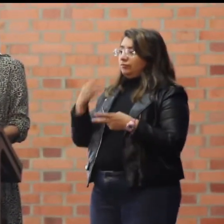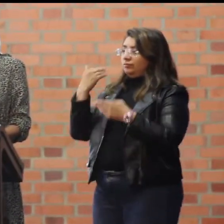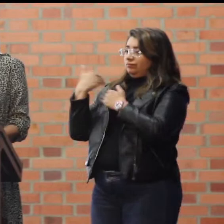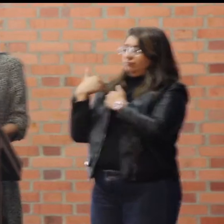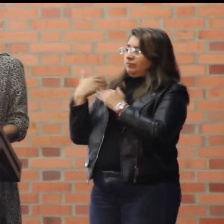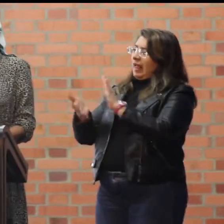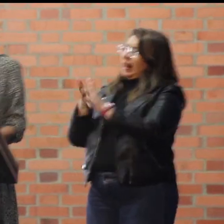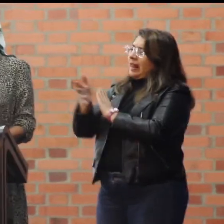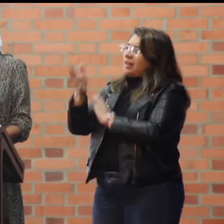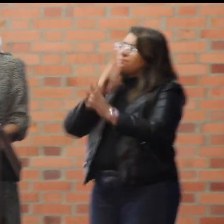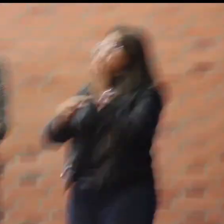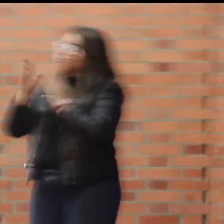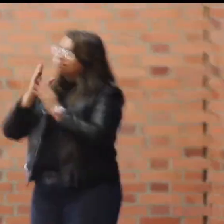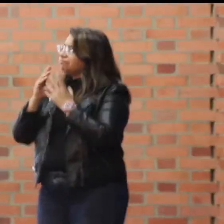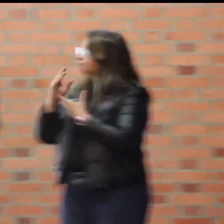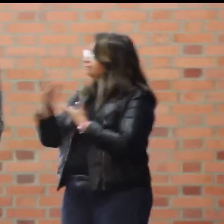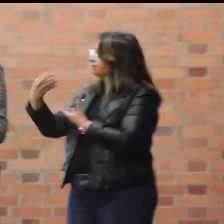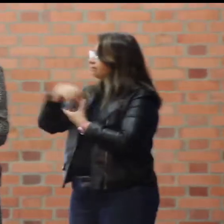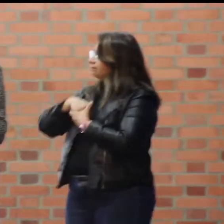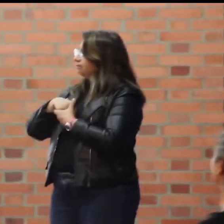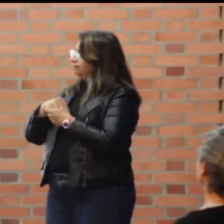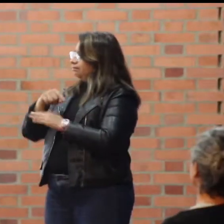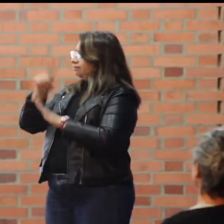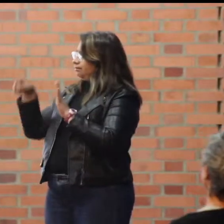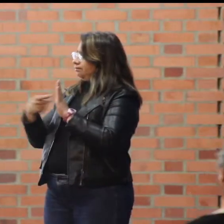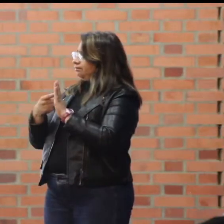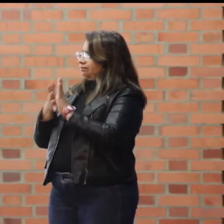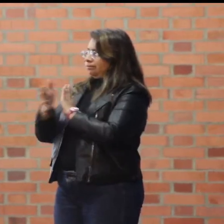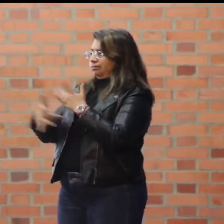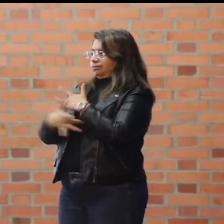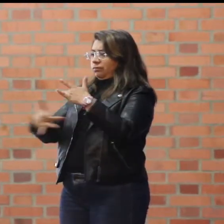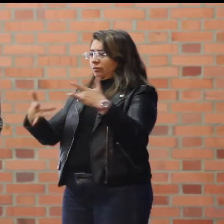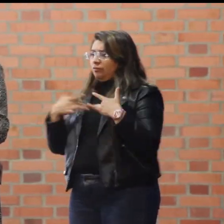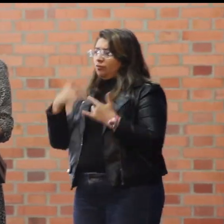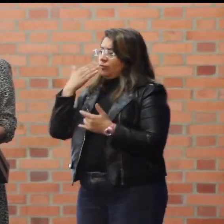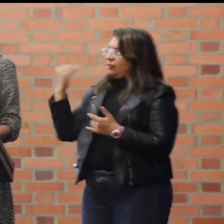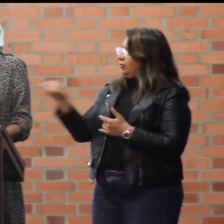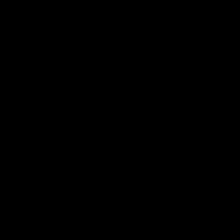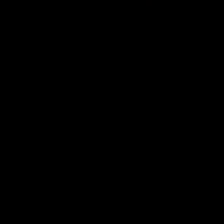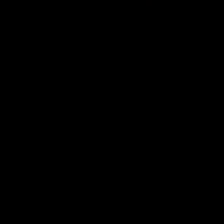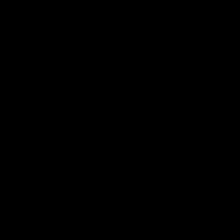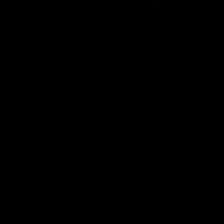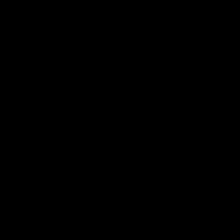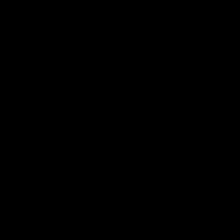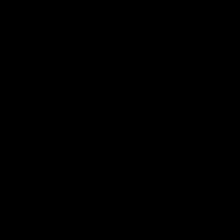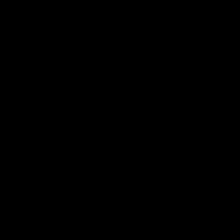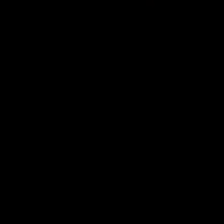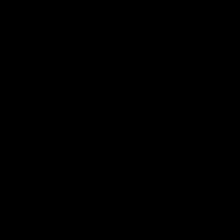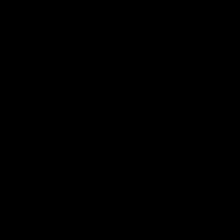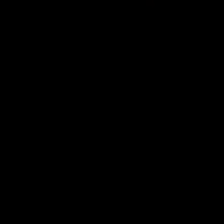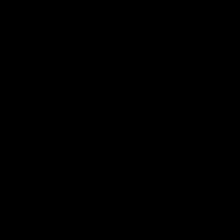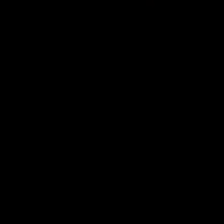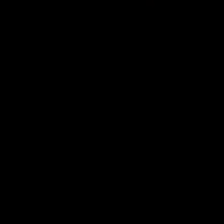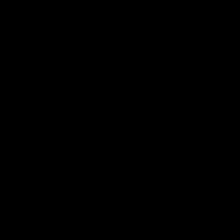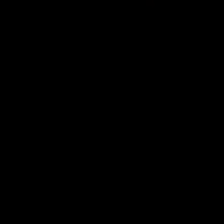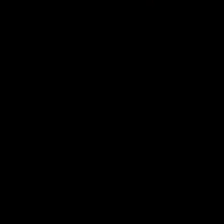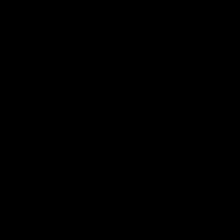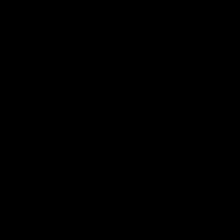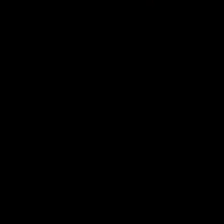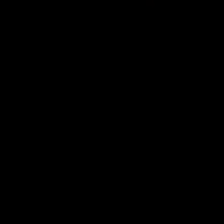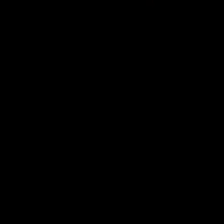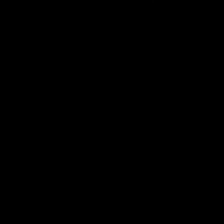trayectoria y el lugar de la mesa por la vida y la salud de las mujeres en la lucha por el derecho al aborto